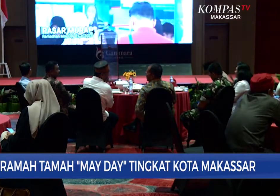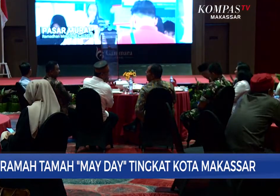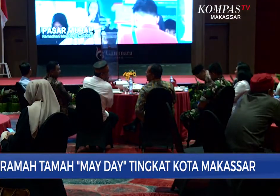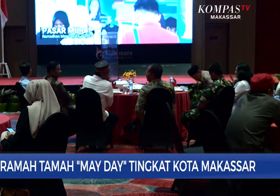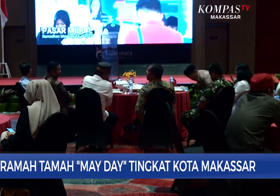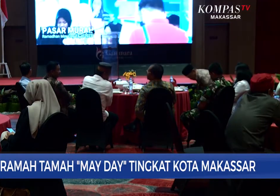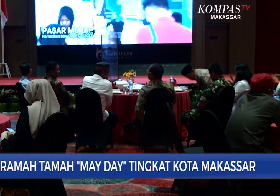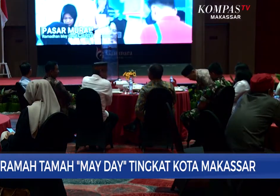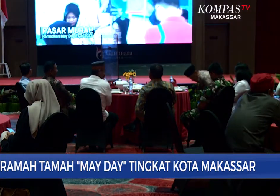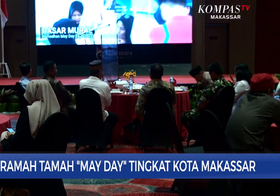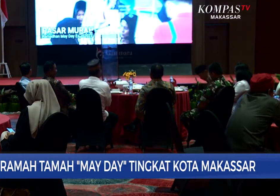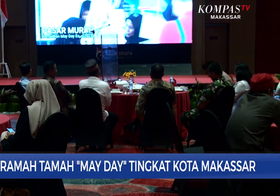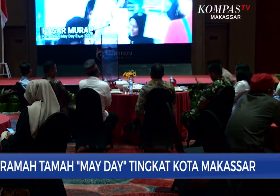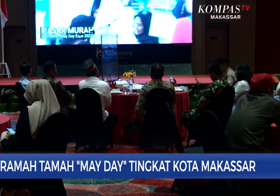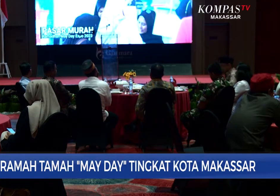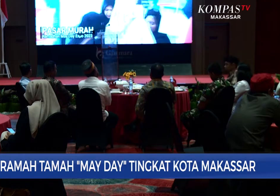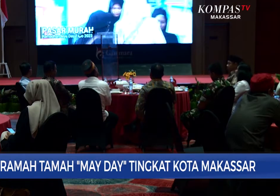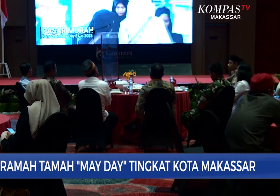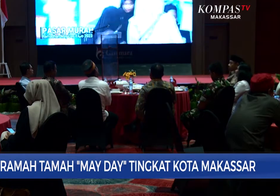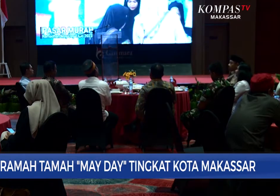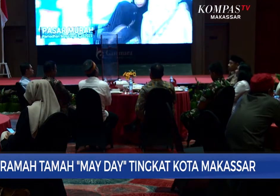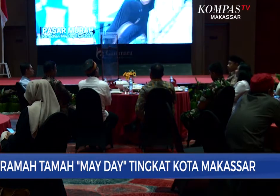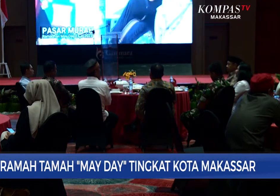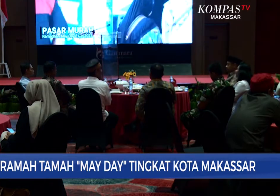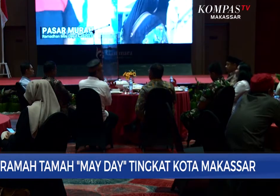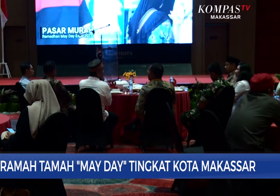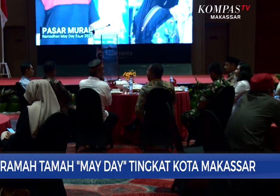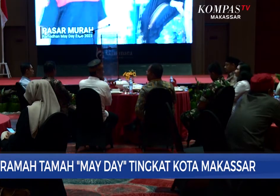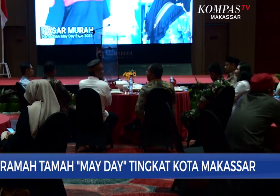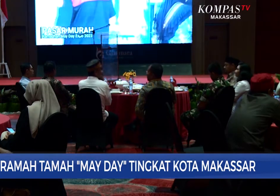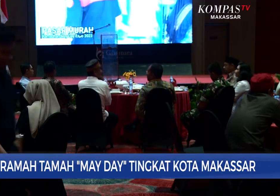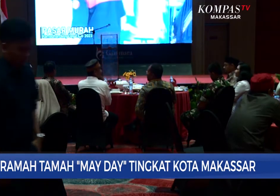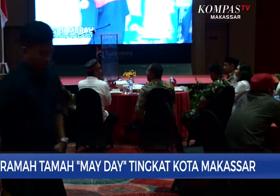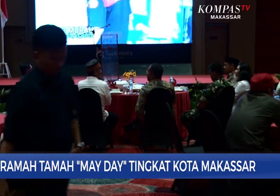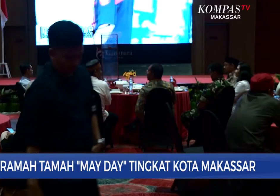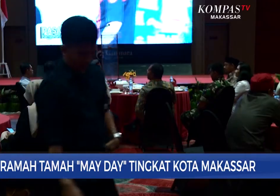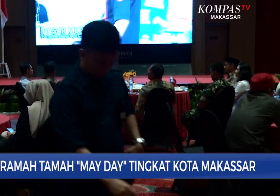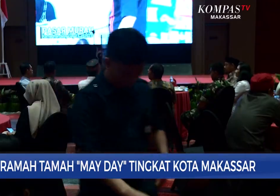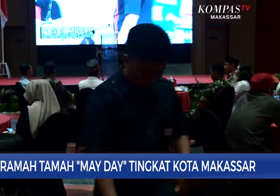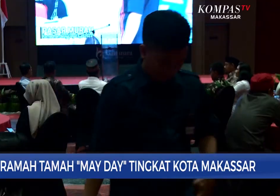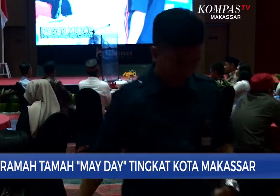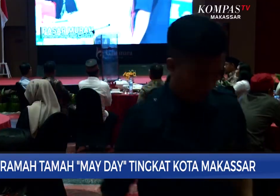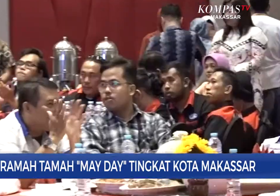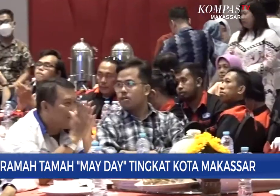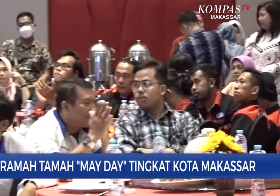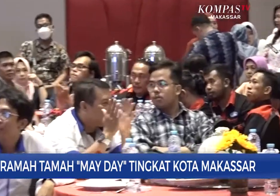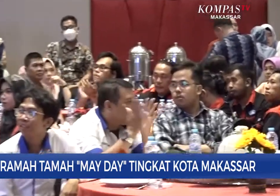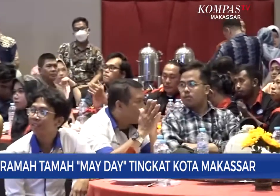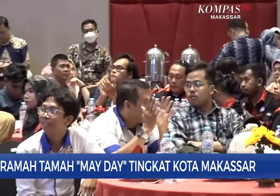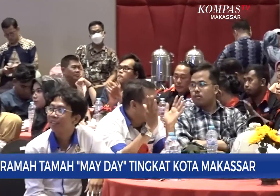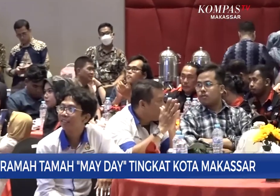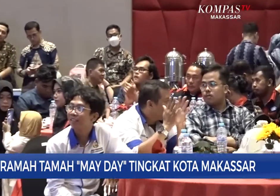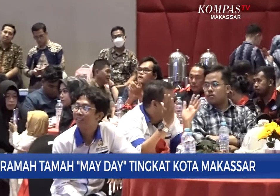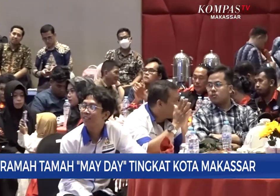hidup Baik terima kasih kepada ketua panitia kita kita berikan aplaus yang Bapak Mulyadi Arif